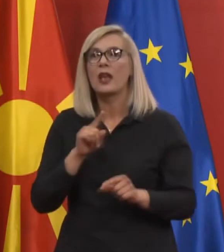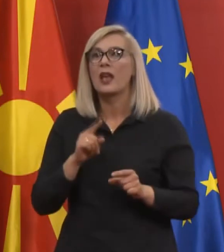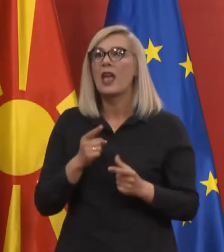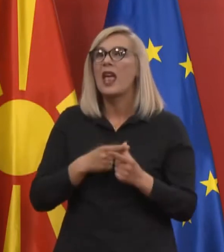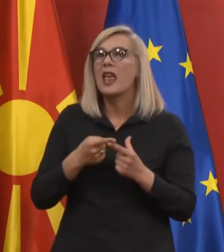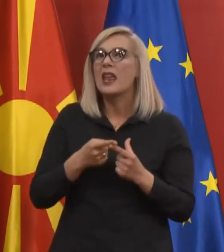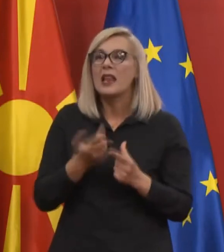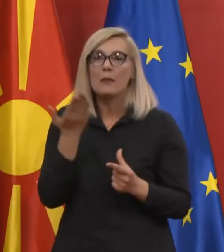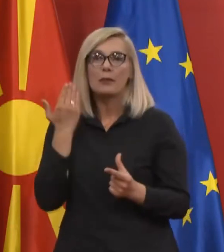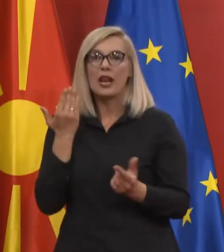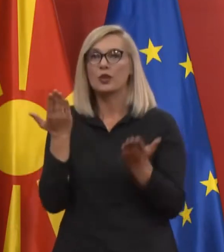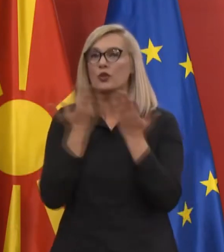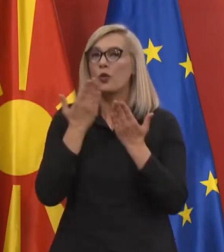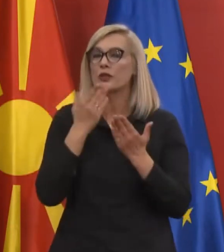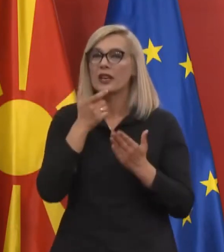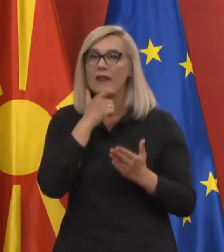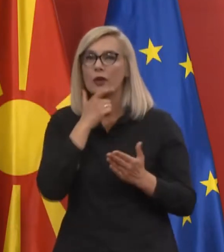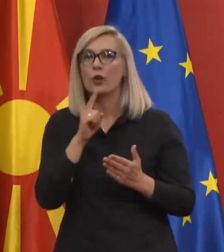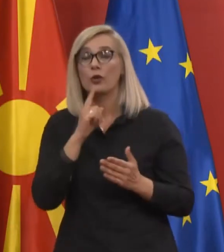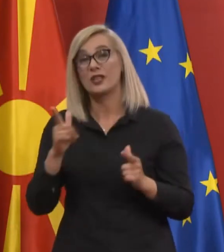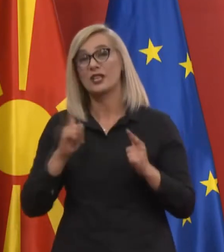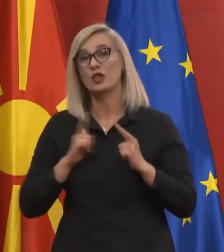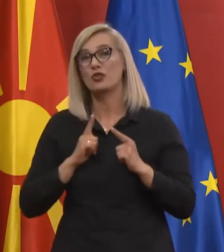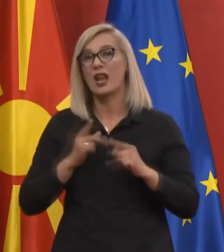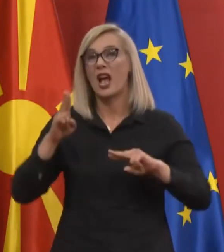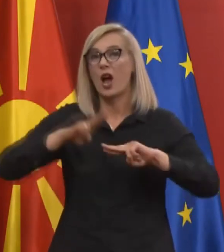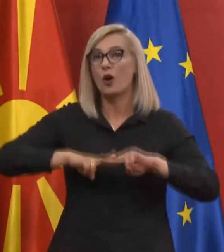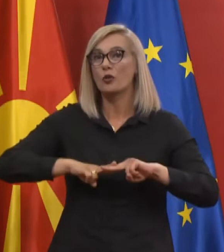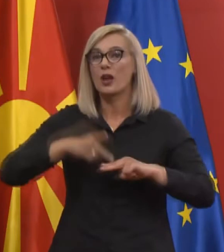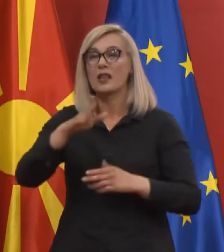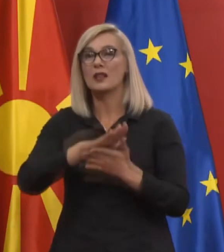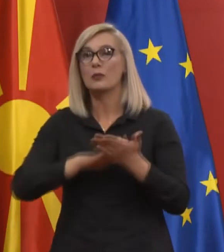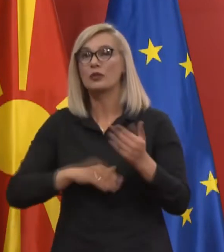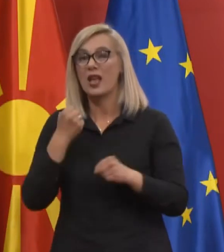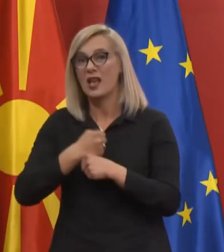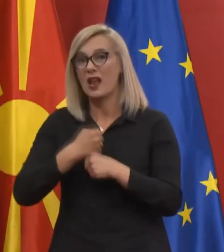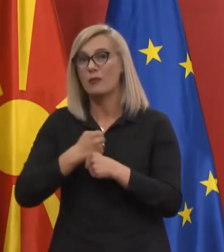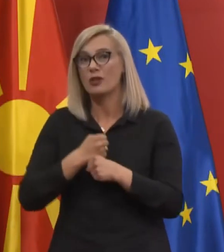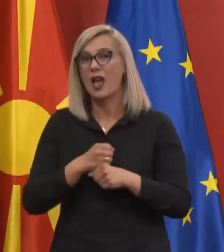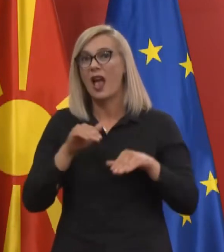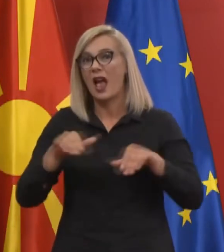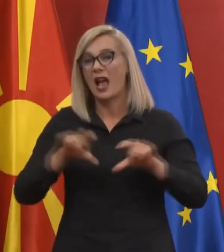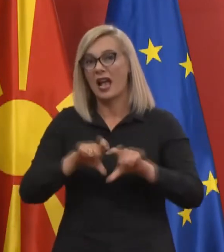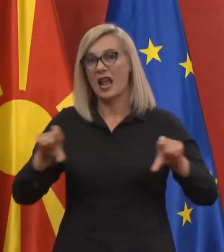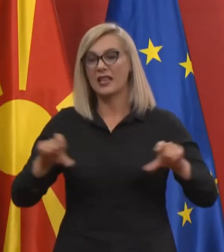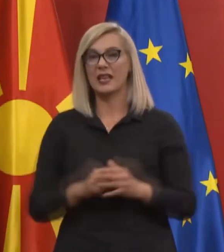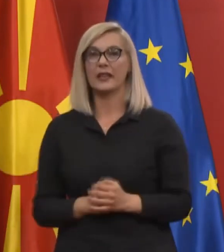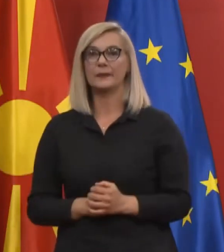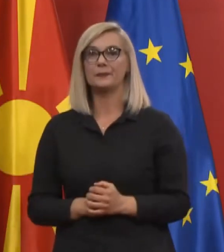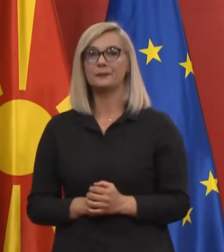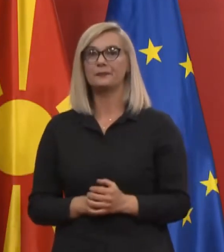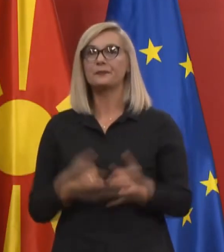ose fëmijë që të moshës parashkollore, për të cilët do të pritet vendimi për fillimin me punë